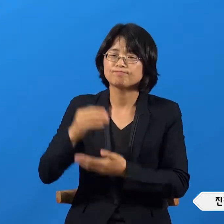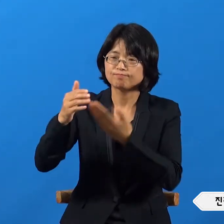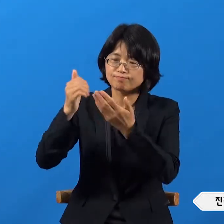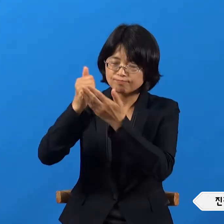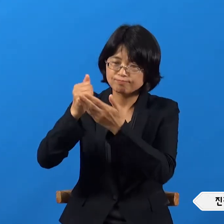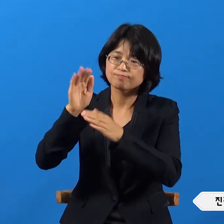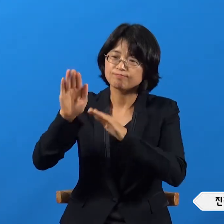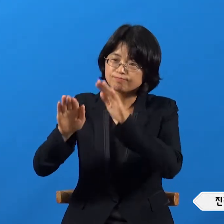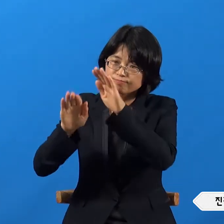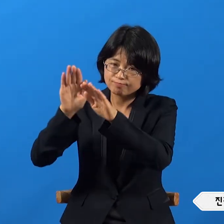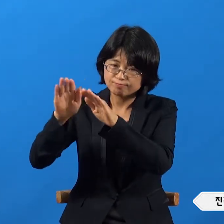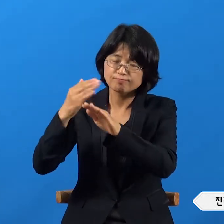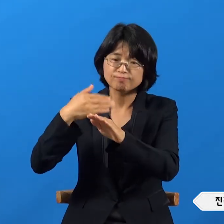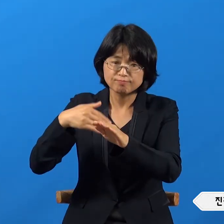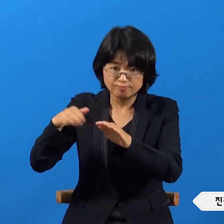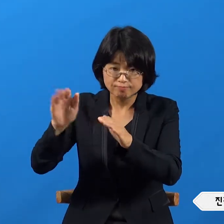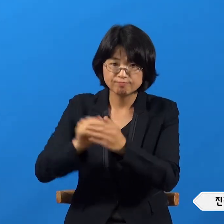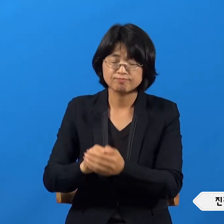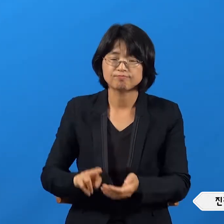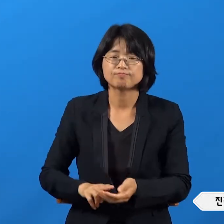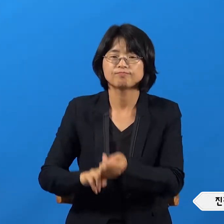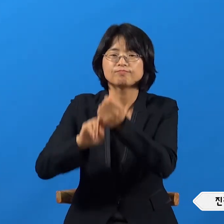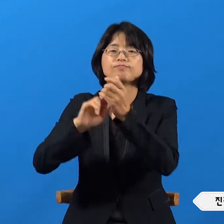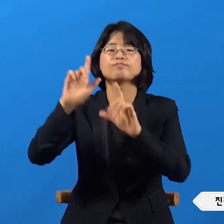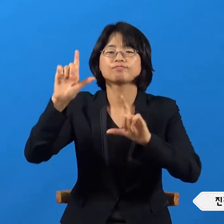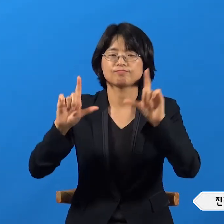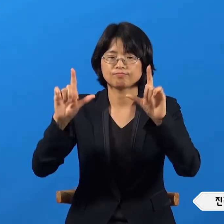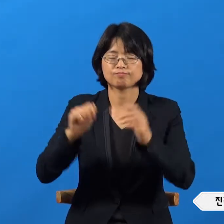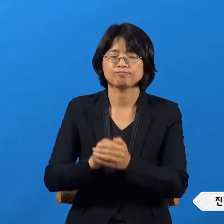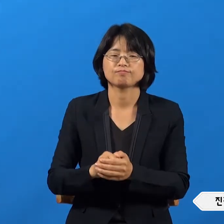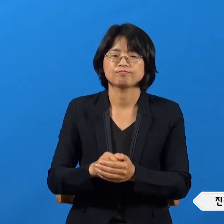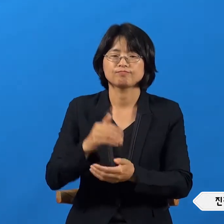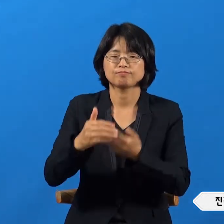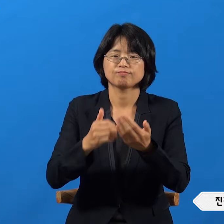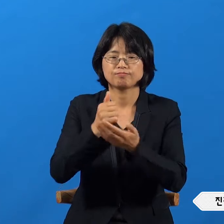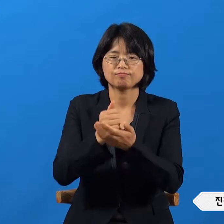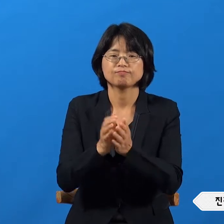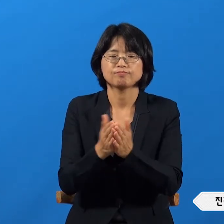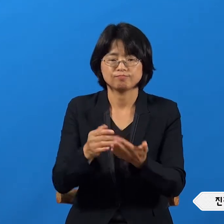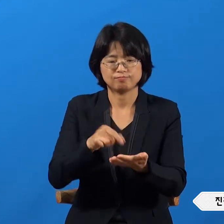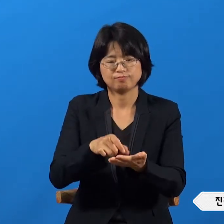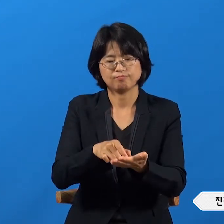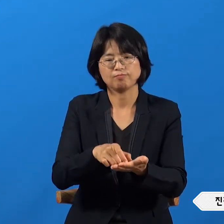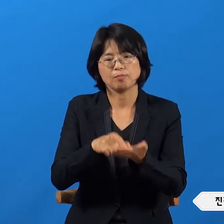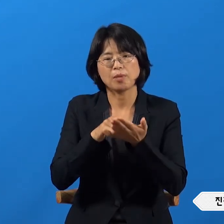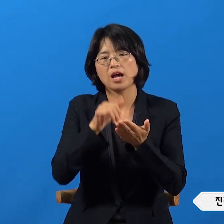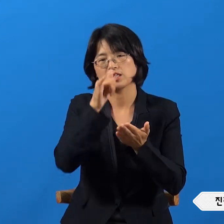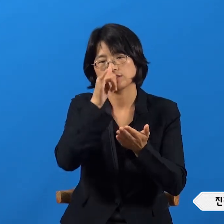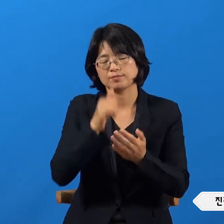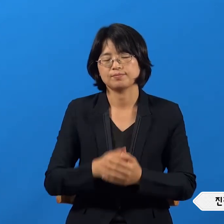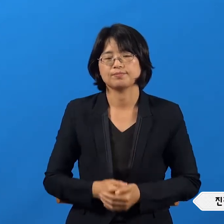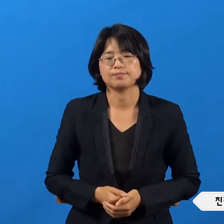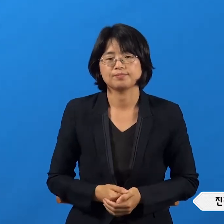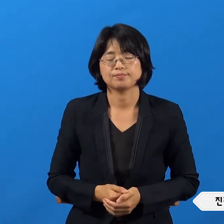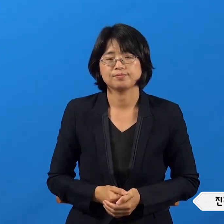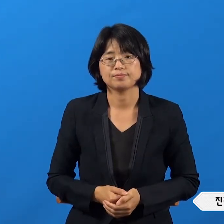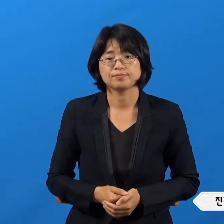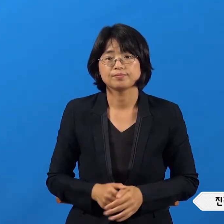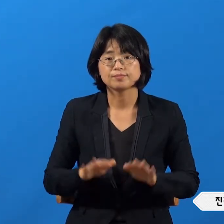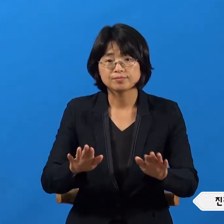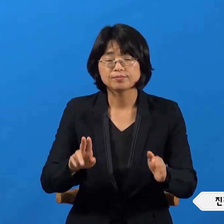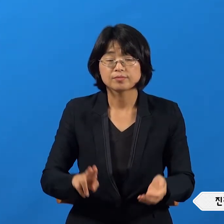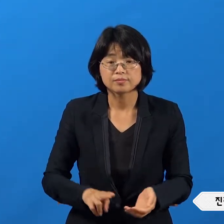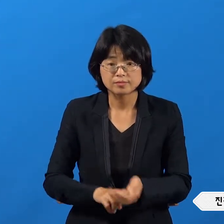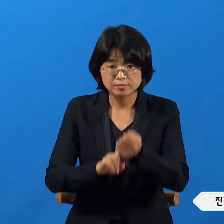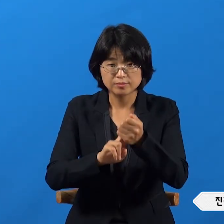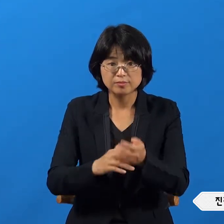모습을 성경은 설명합니다. 오늘 이 기도의 기적에 여러분들을 초청합니다. 하나님